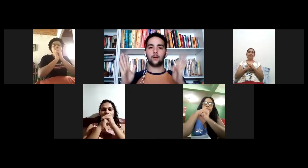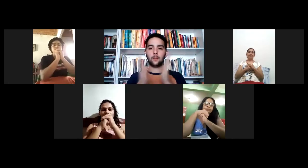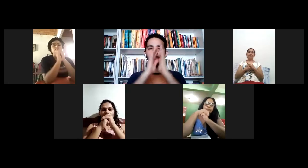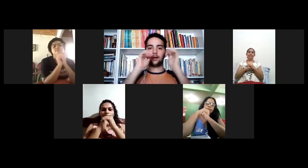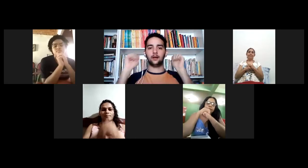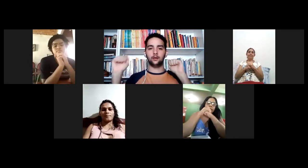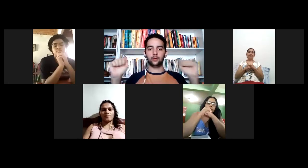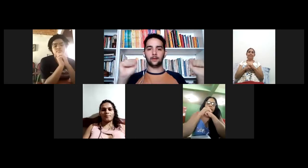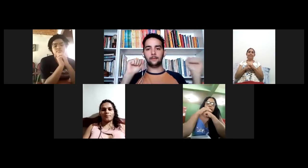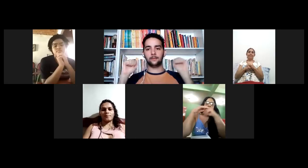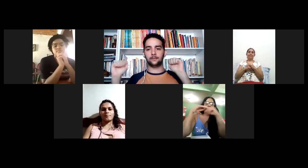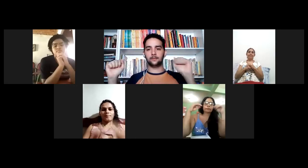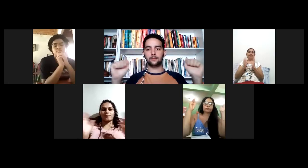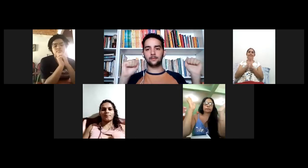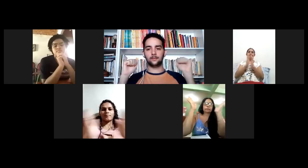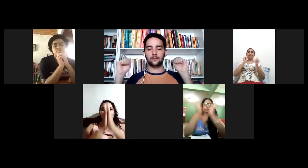e aleluia.